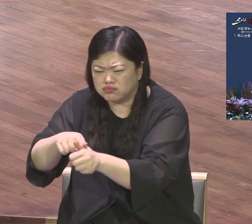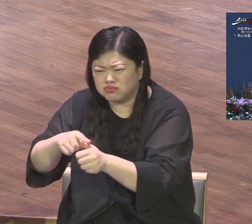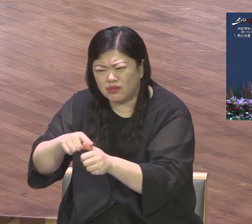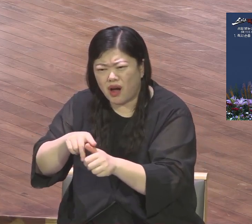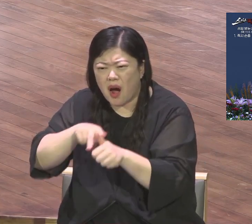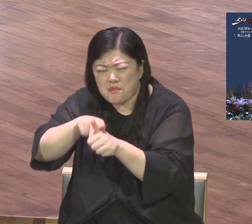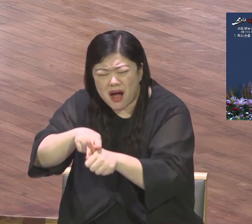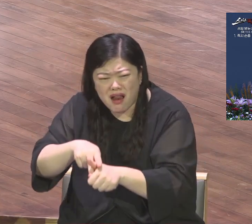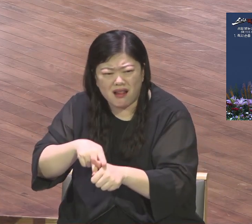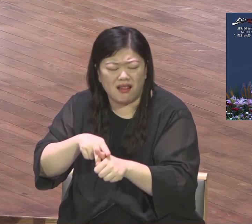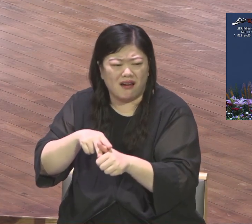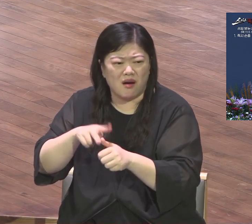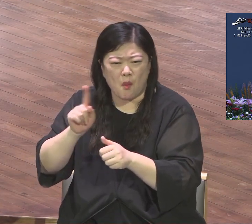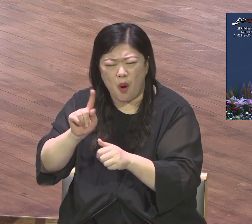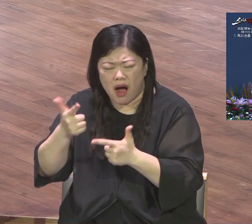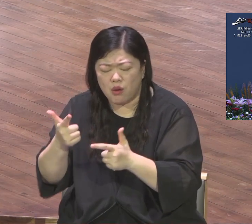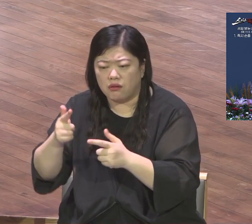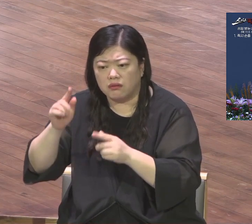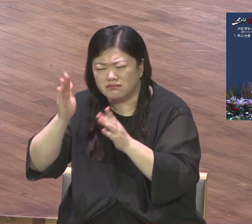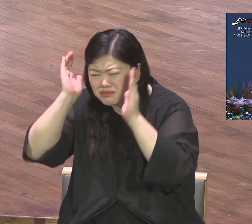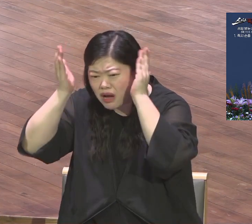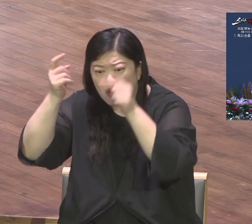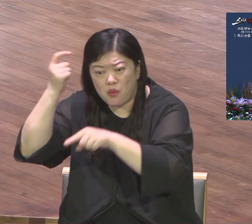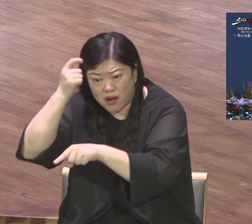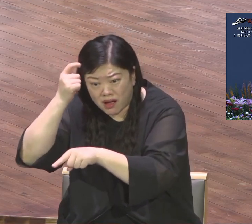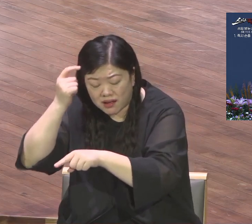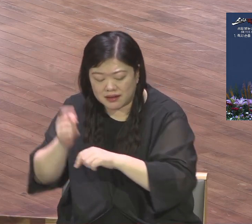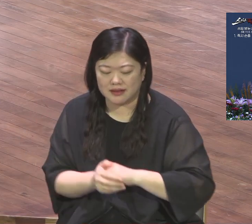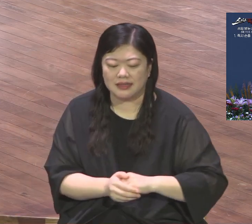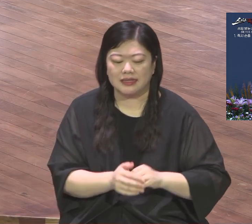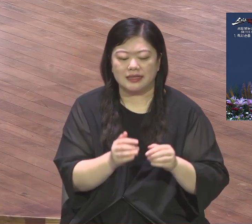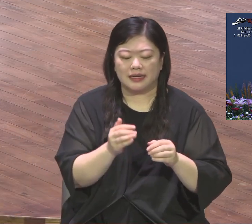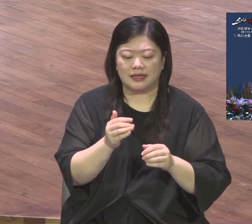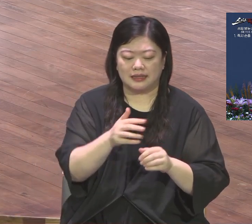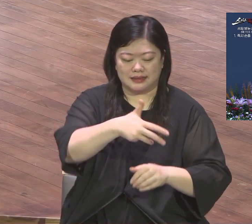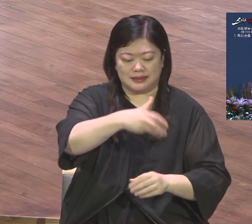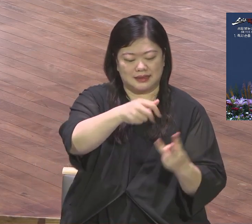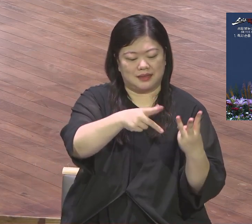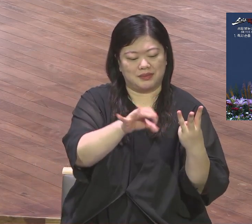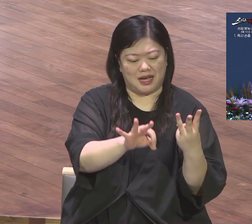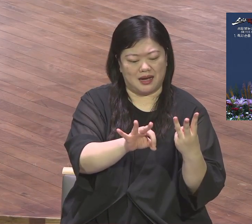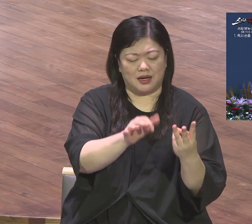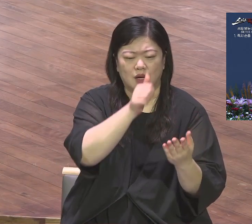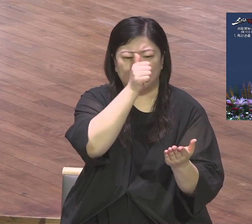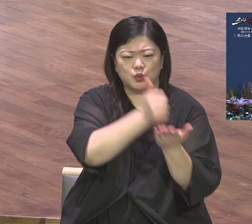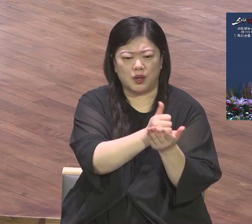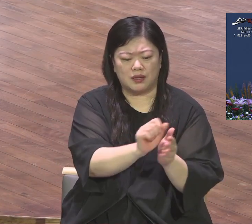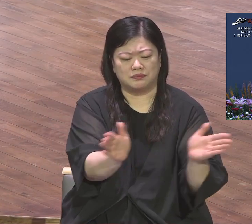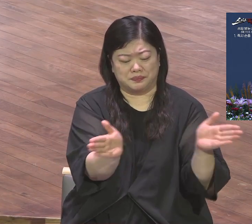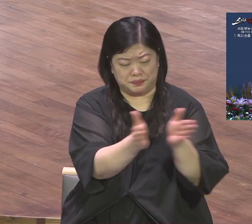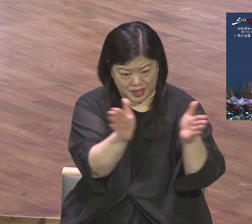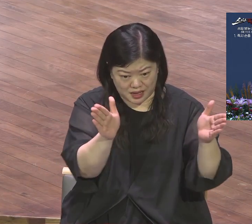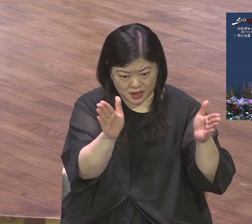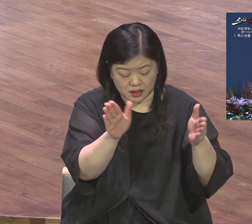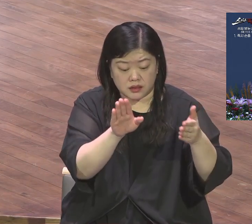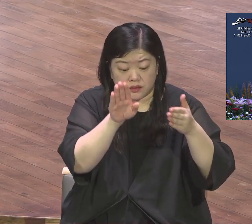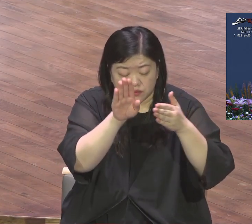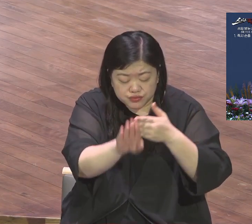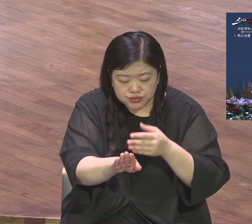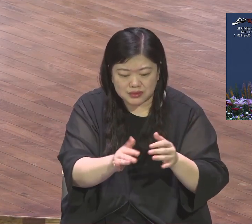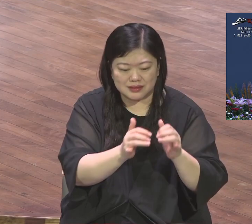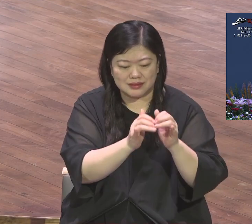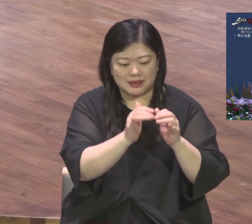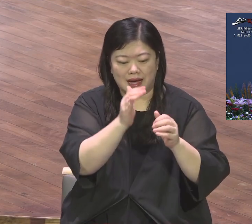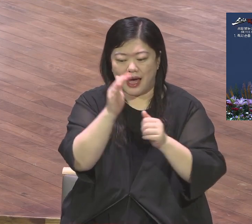이후에 하나님과 원수 관계를 해결하시고 인간과 하나님과 사이,